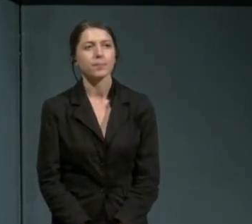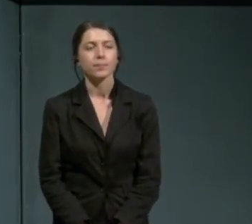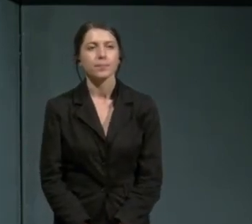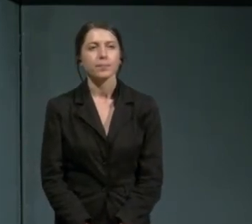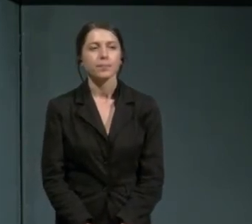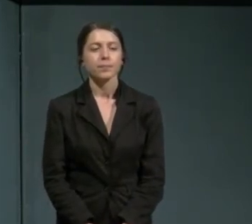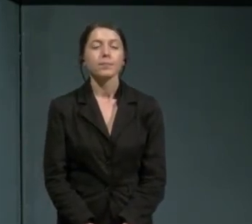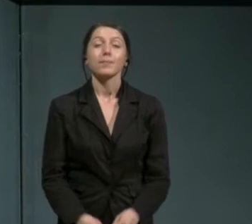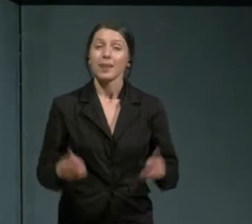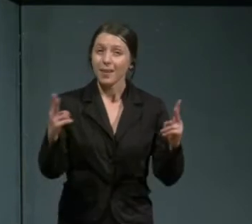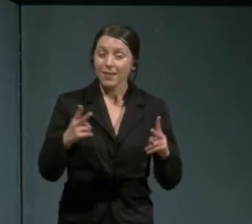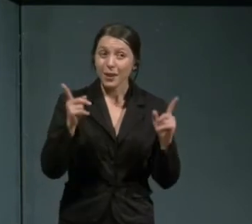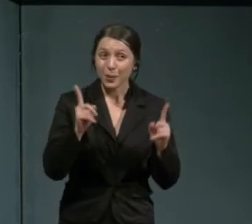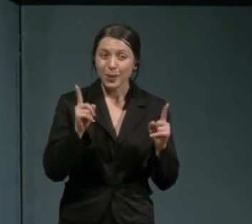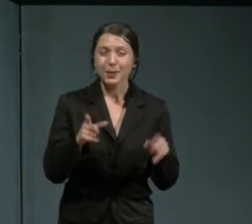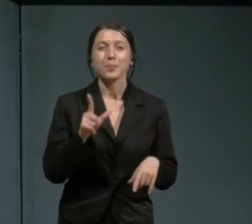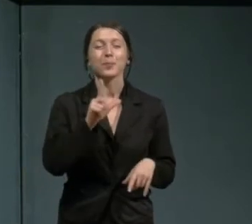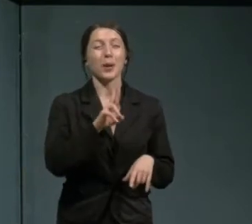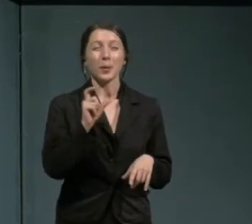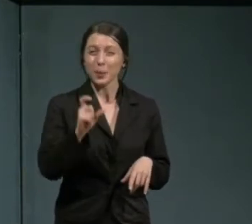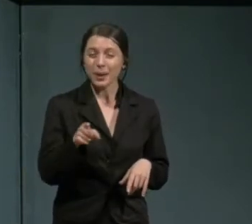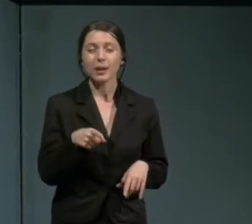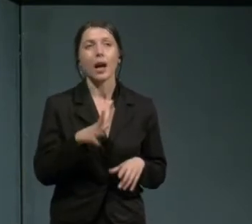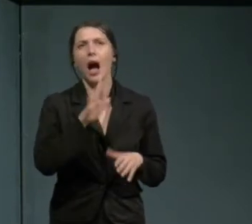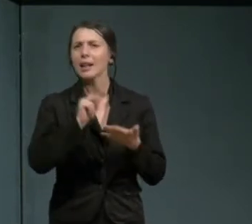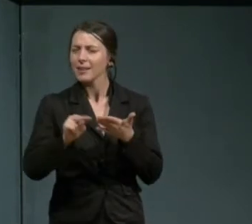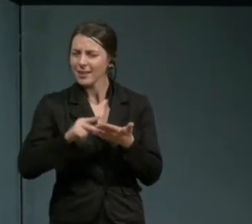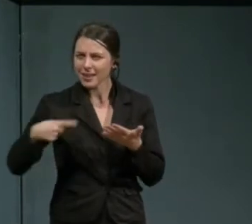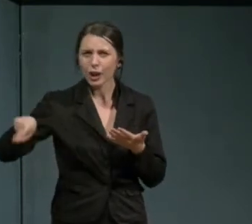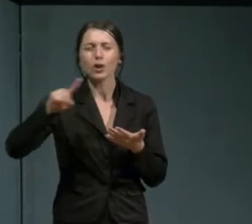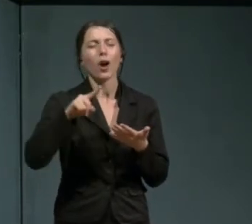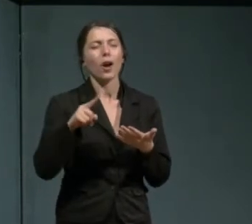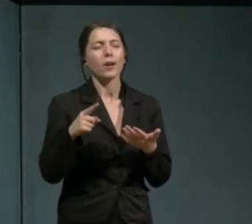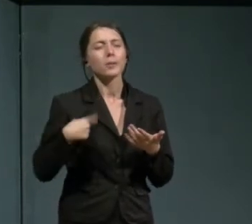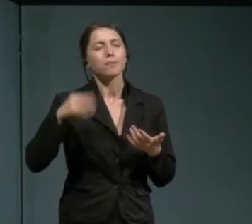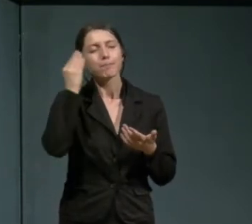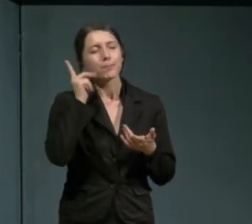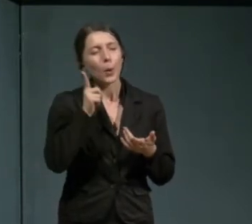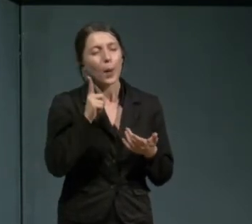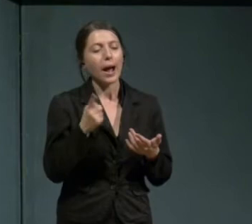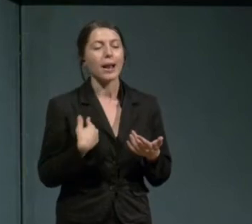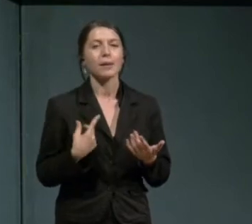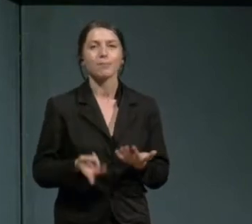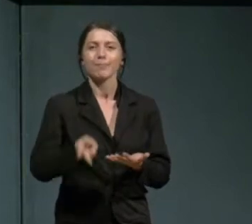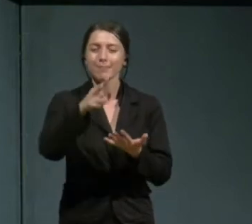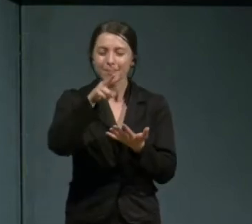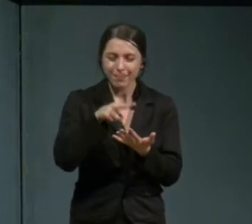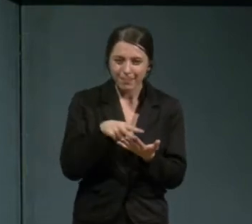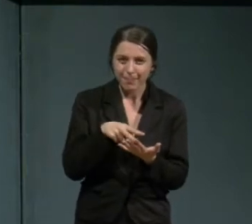e vero che con liga con altri scrittori beh pensiamo che la lettura